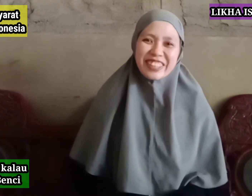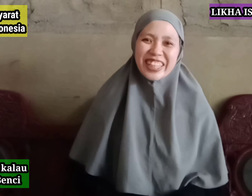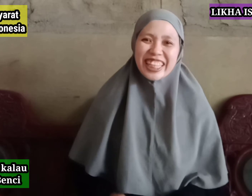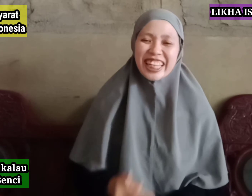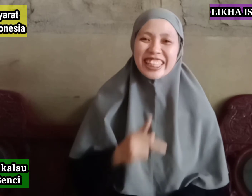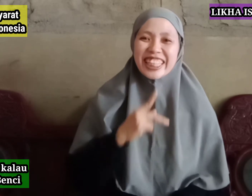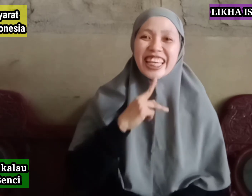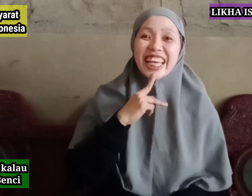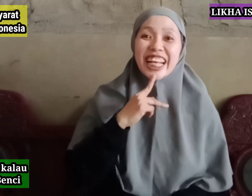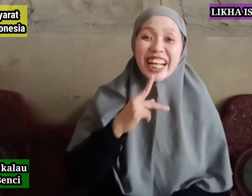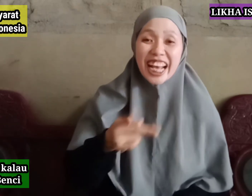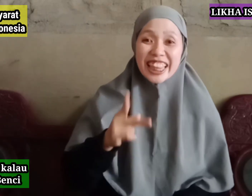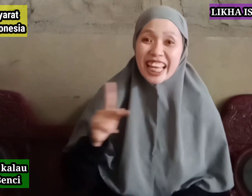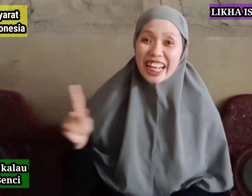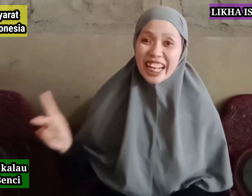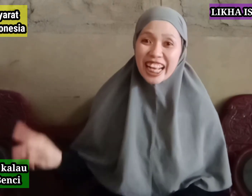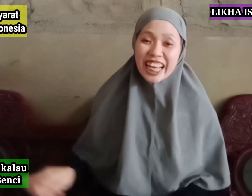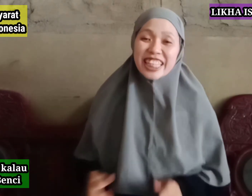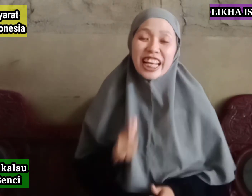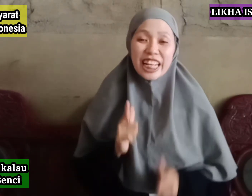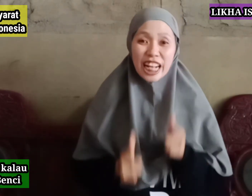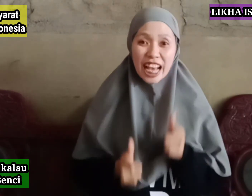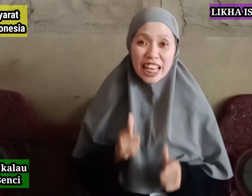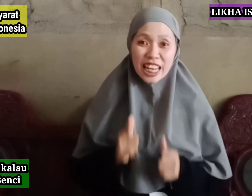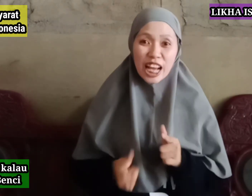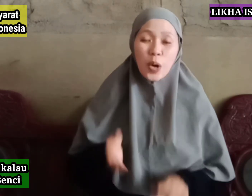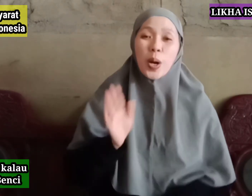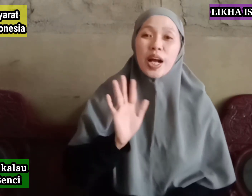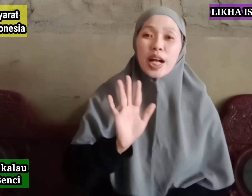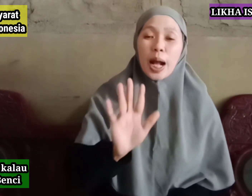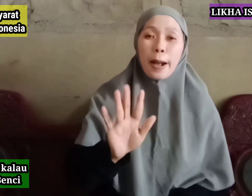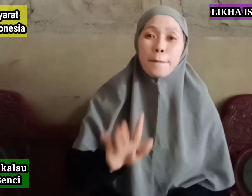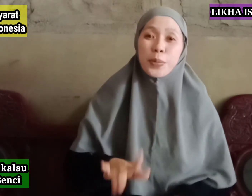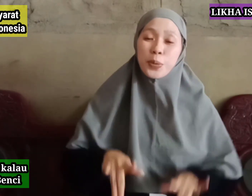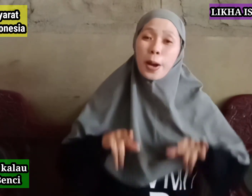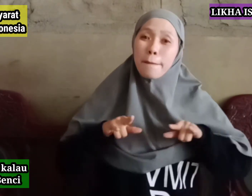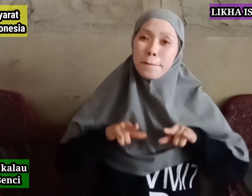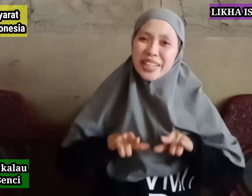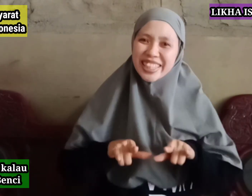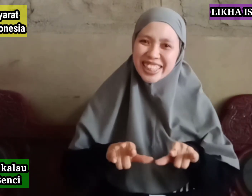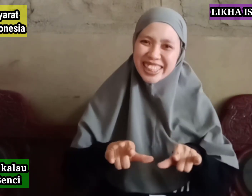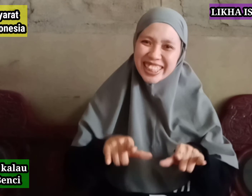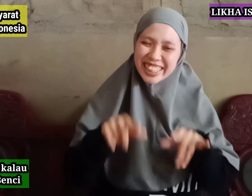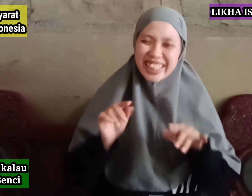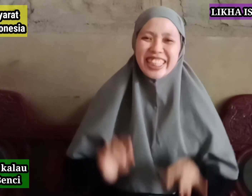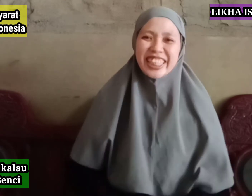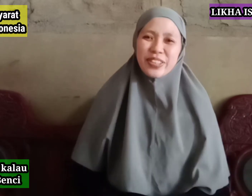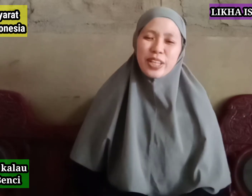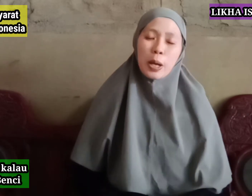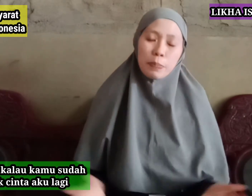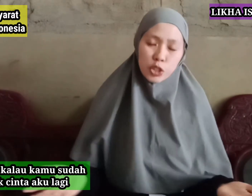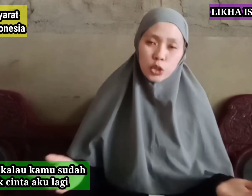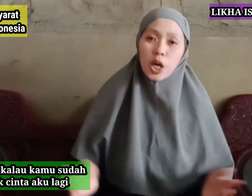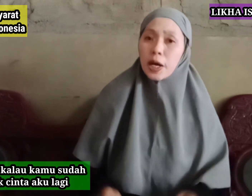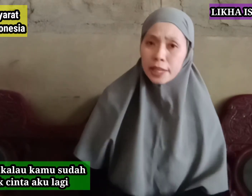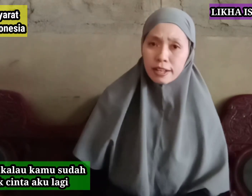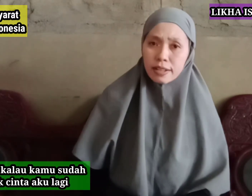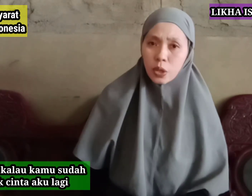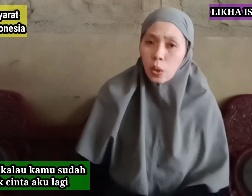ulangi lagi, katakan kalau kamu benci gitu ya. Bisa juga katakan kalau kamu